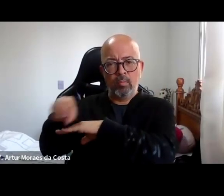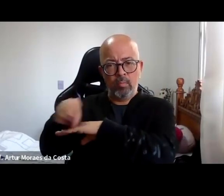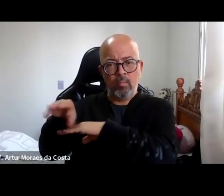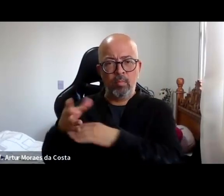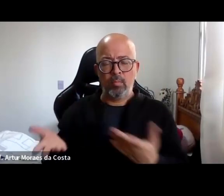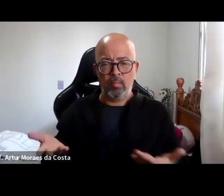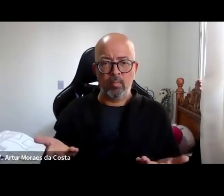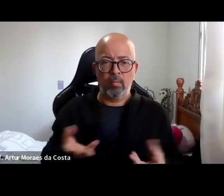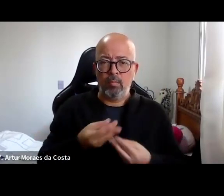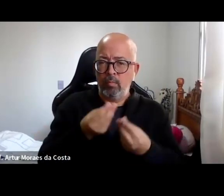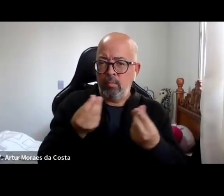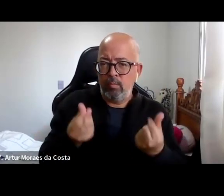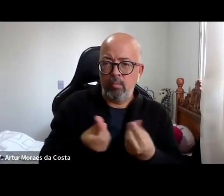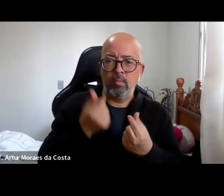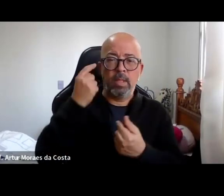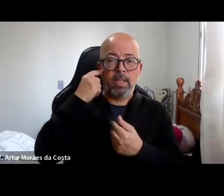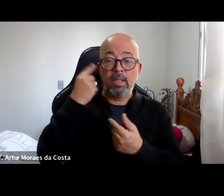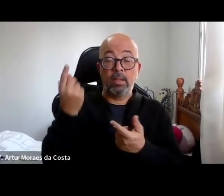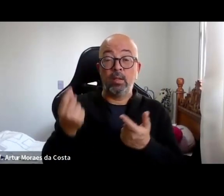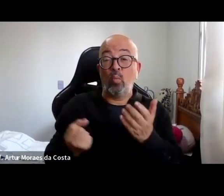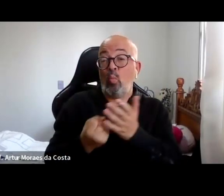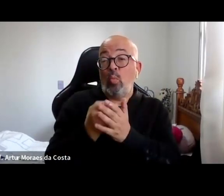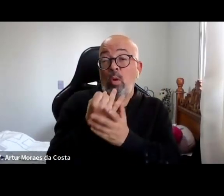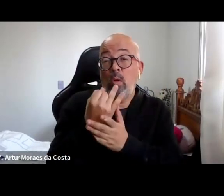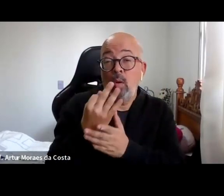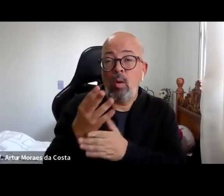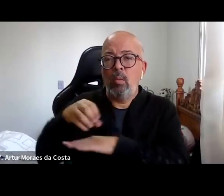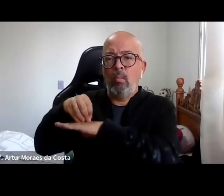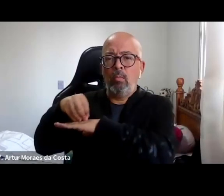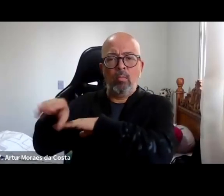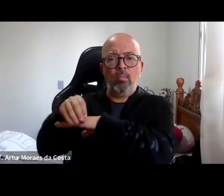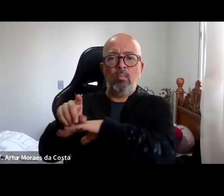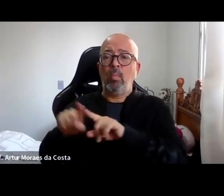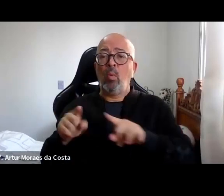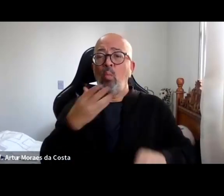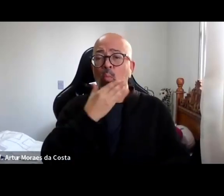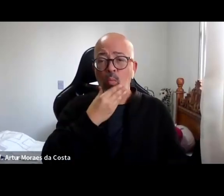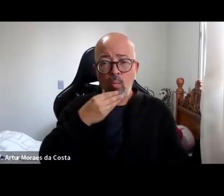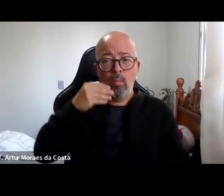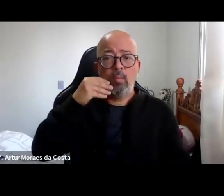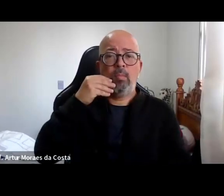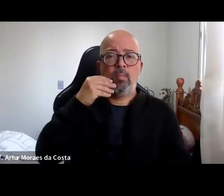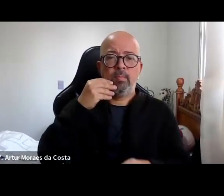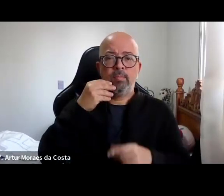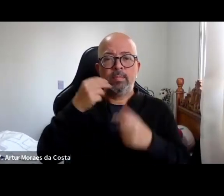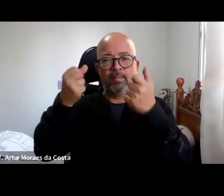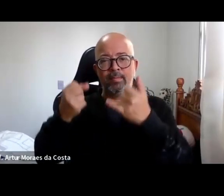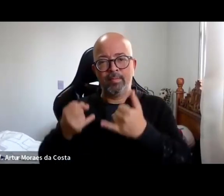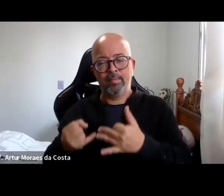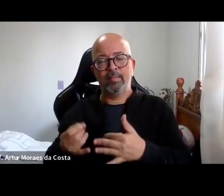que el tiempo se extendiera o que las cosas pasaran en cámara